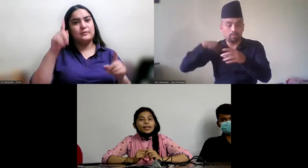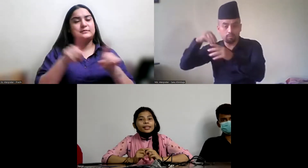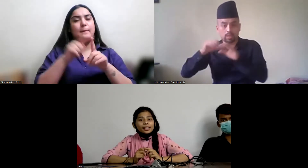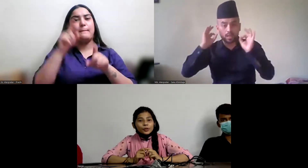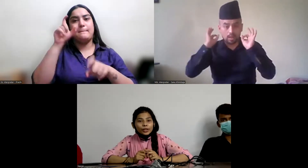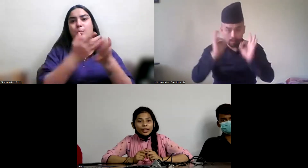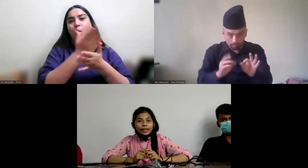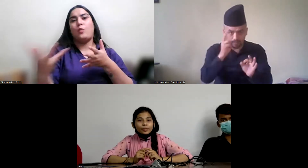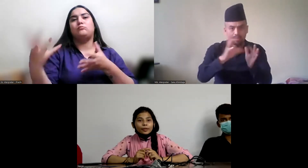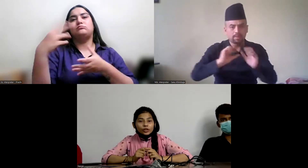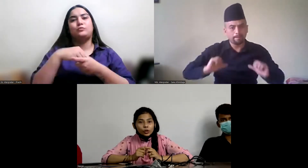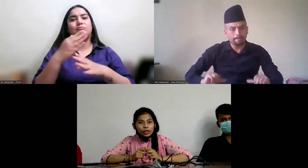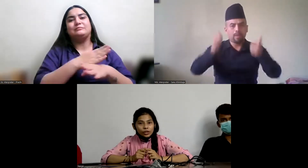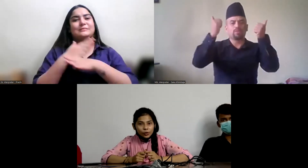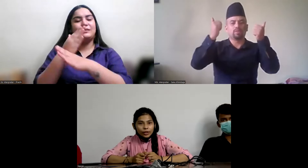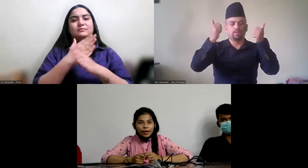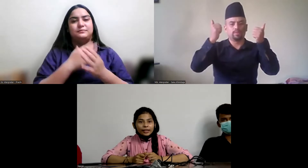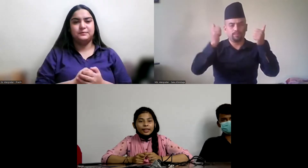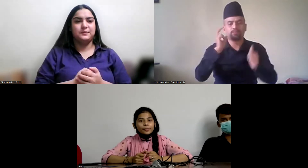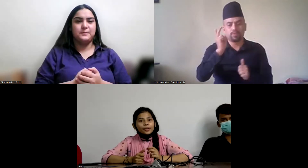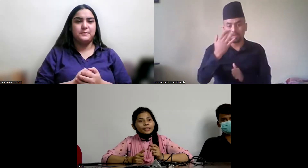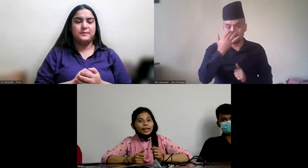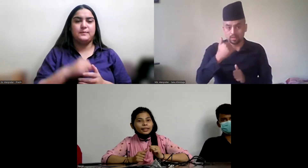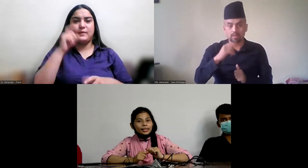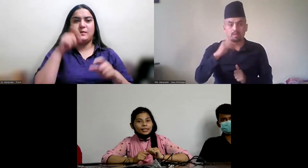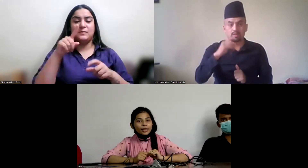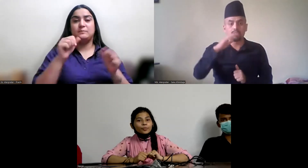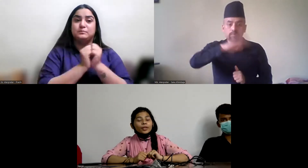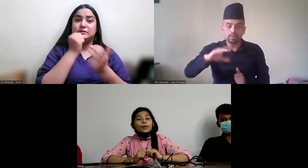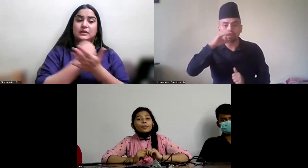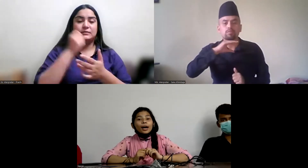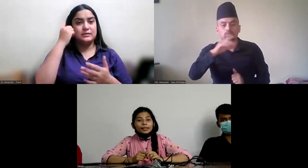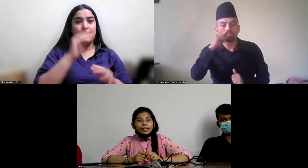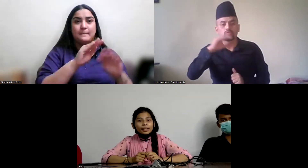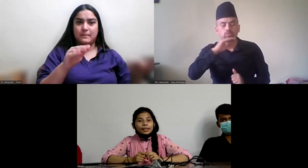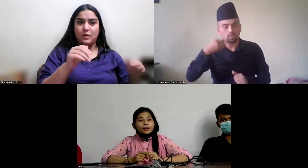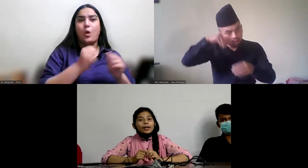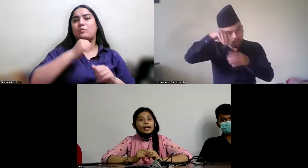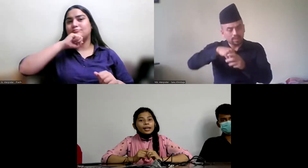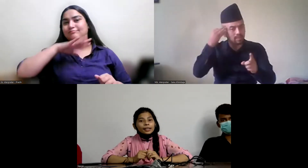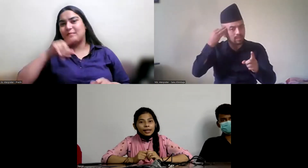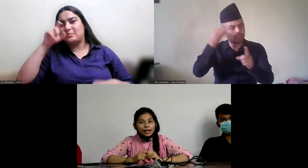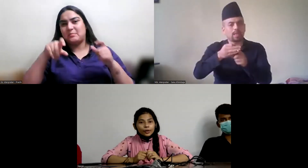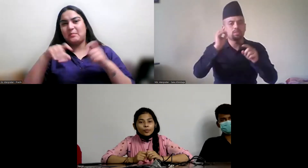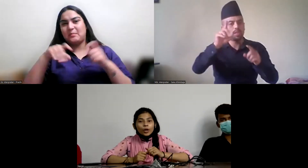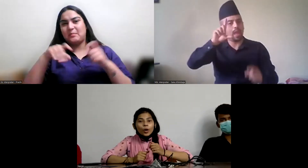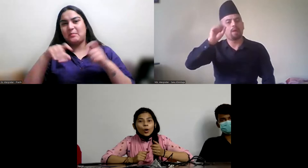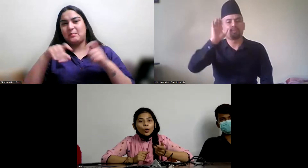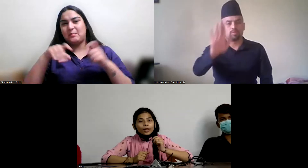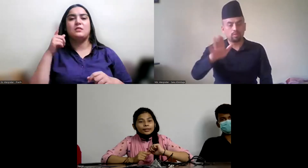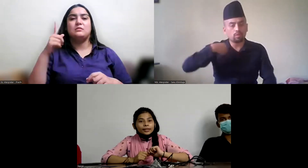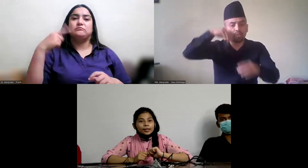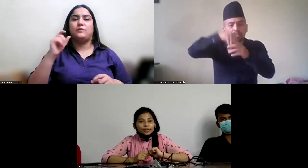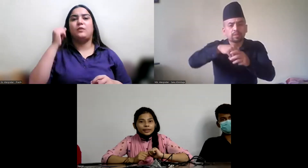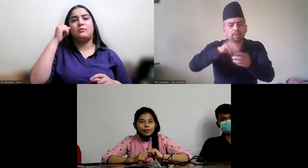इसलिए ये जरूरी है कि बच्चों और किशोरों की भागीदारी पर ध्यान दिया जाए। भागीदारी करना हमारा अधिकार है